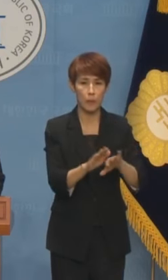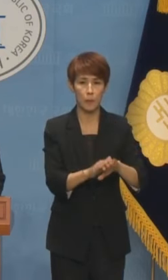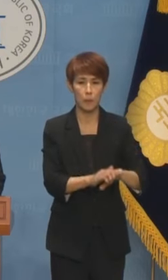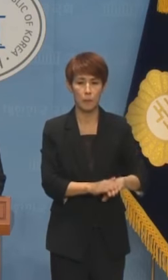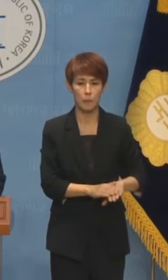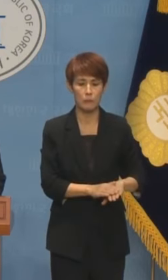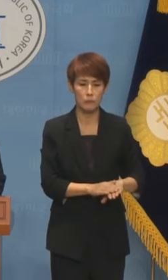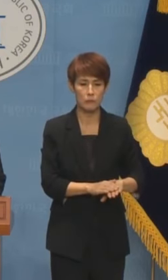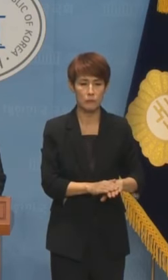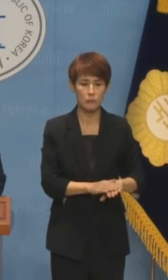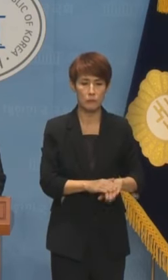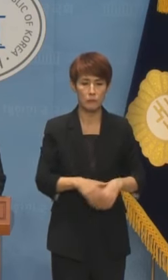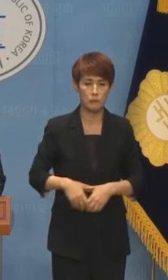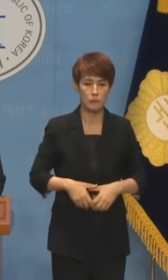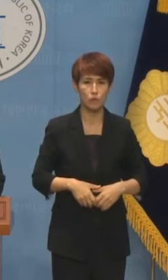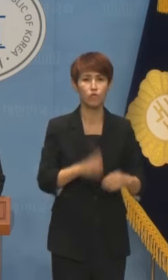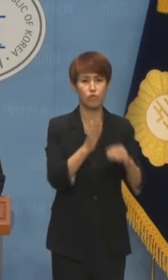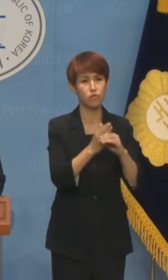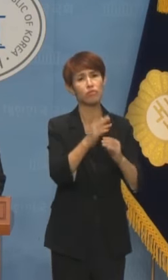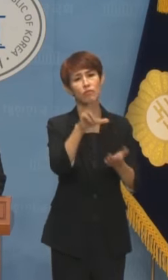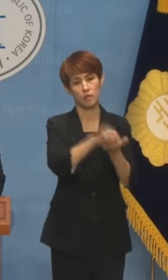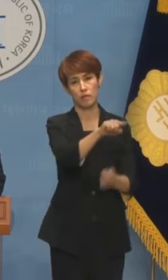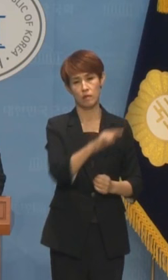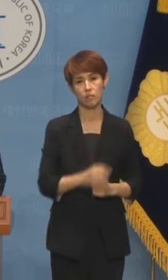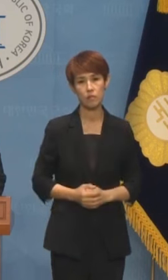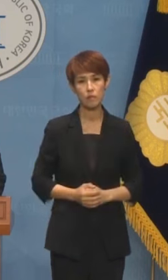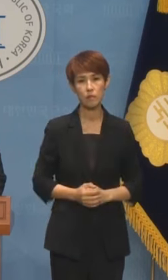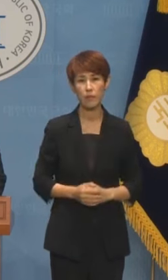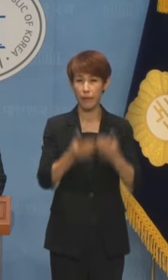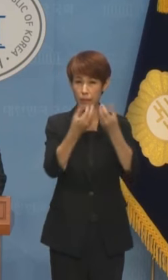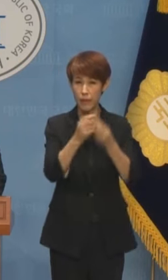보신주의가 팽배해지고 있습니다. 그 예 중에